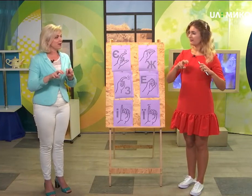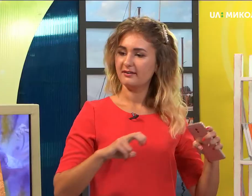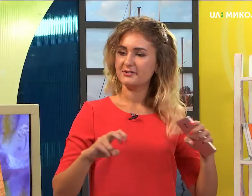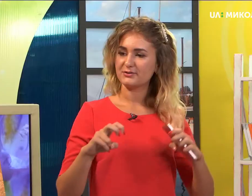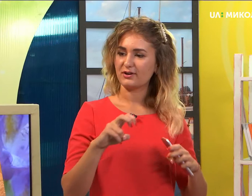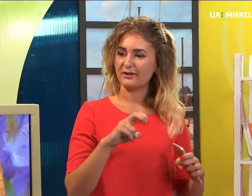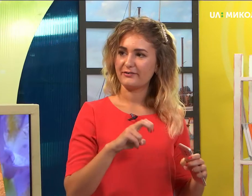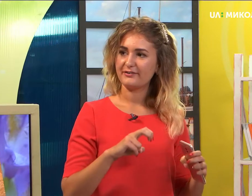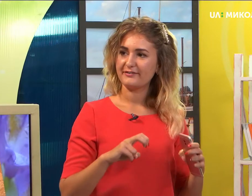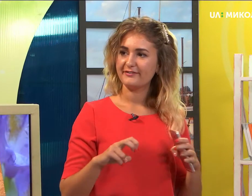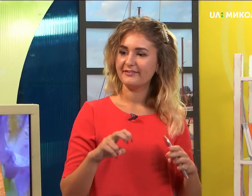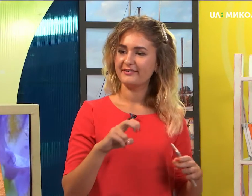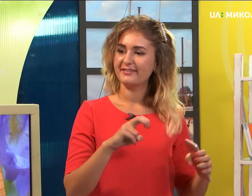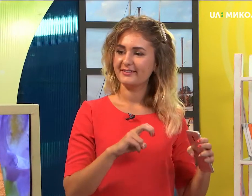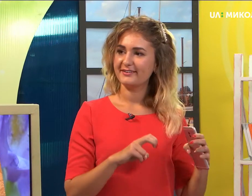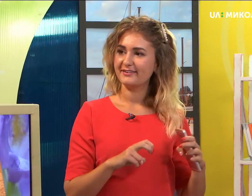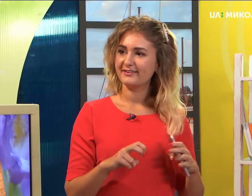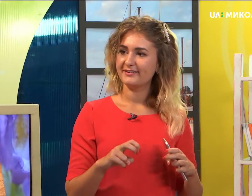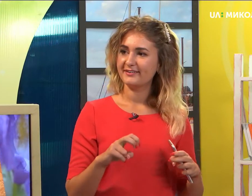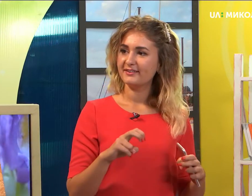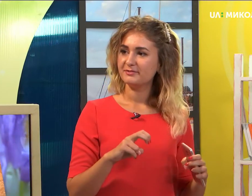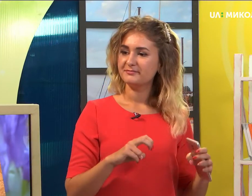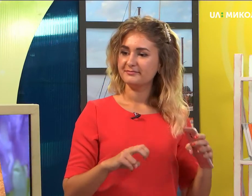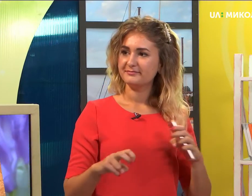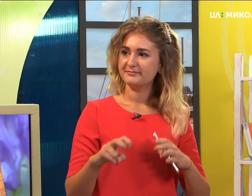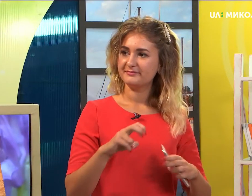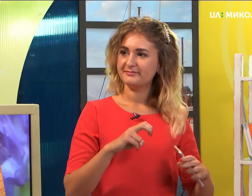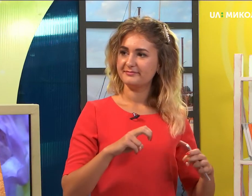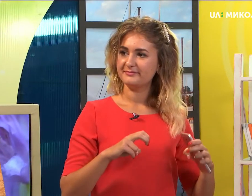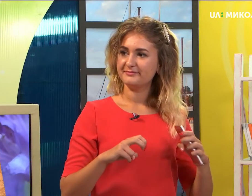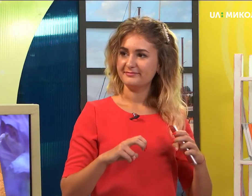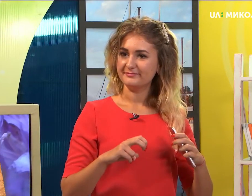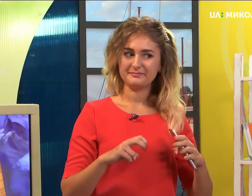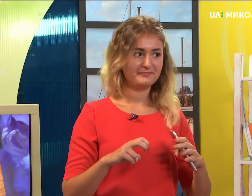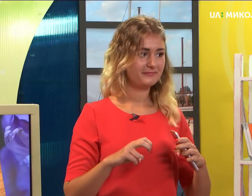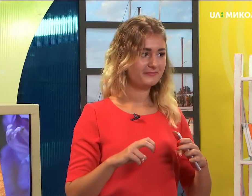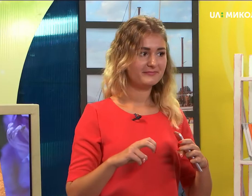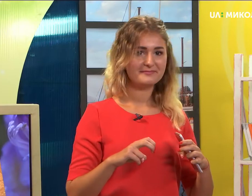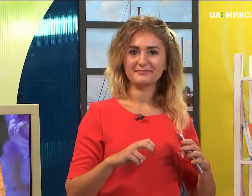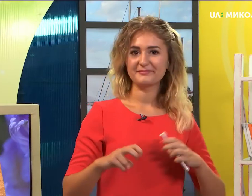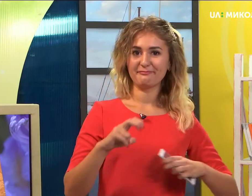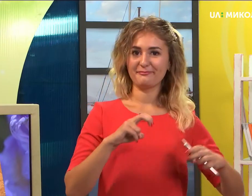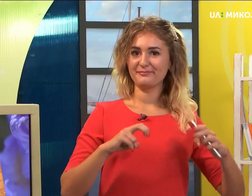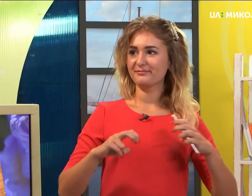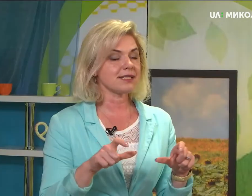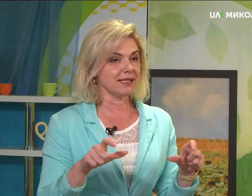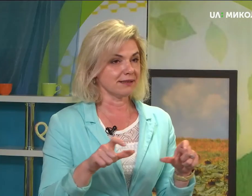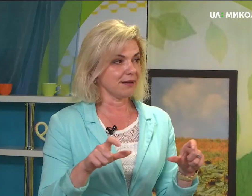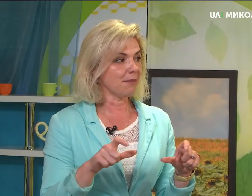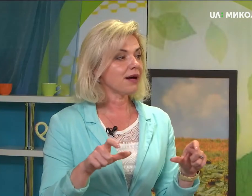Я шукаю. Да. Шукаю, тому що отак от рух наших рук. Я шукаю